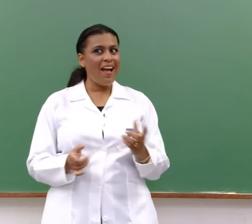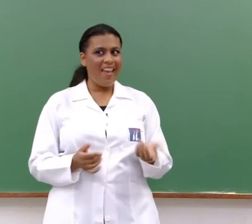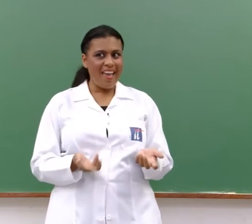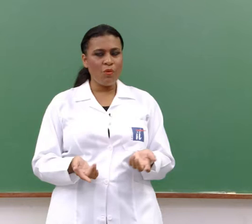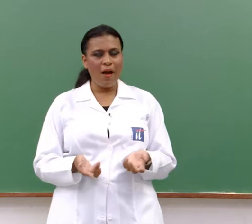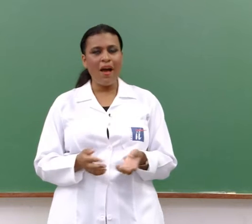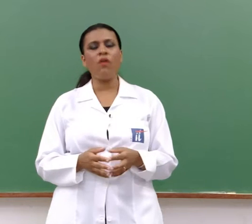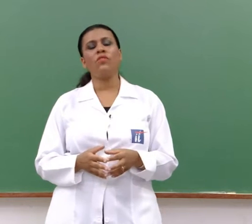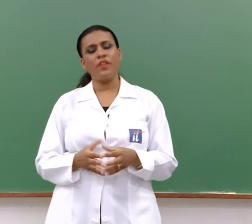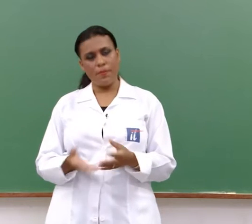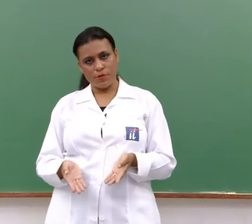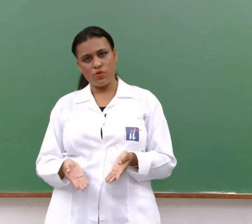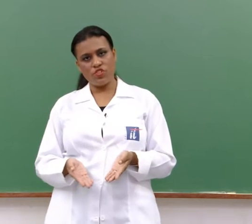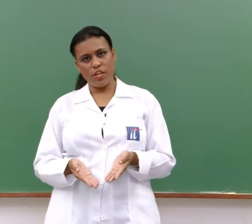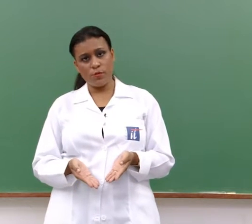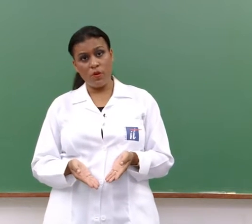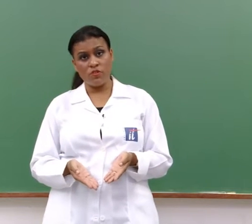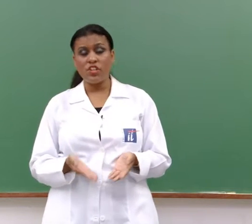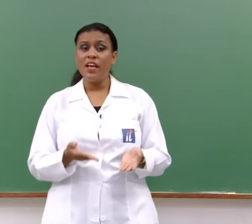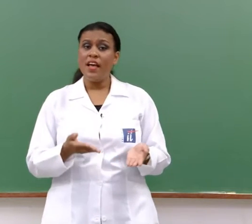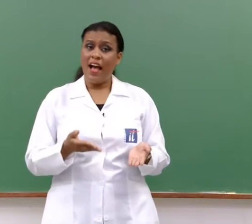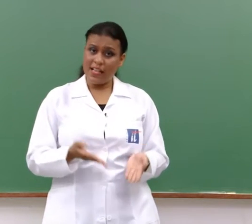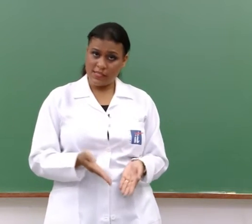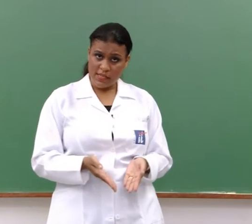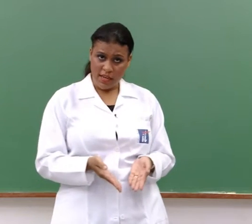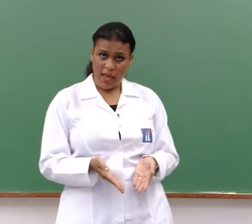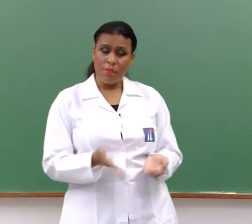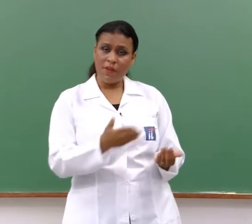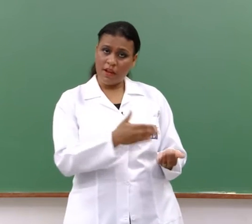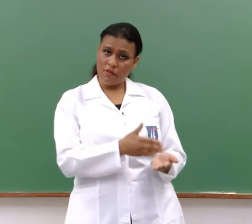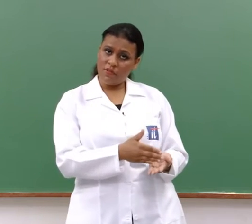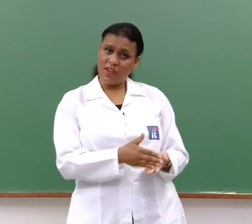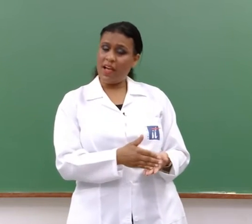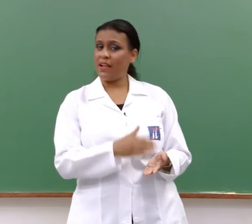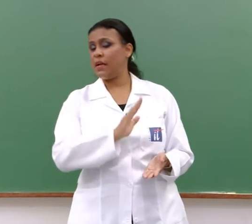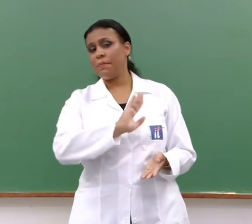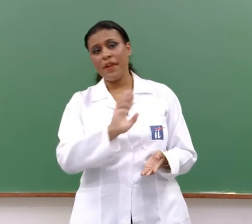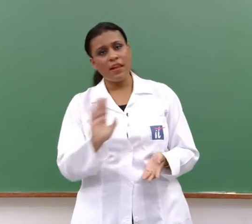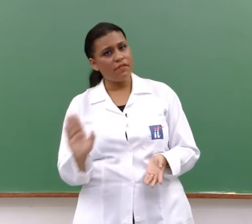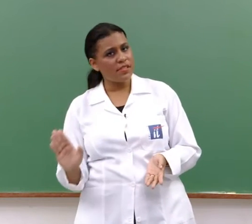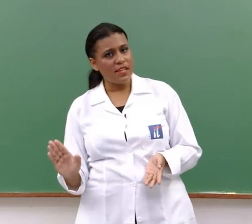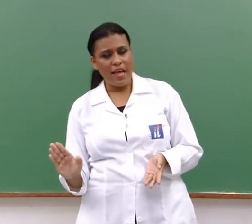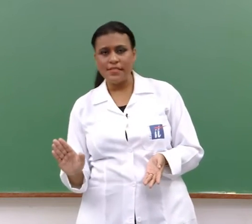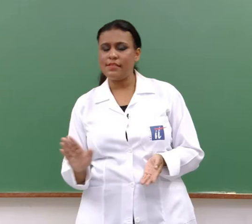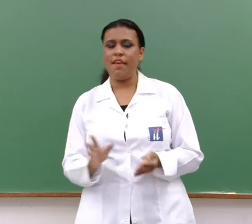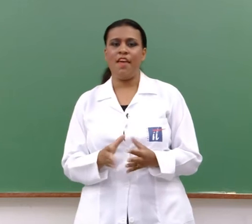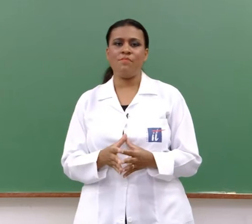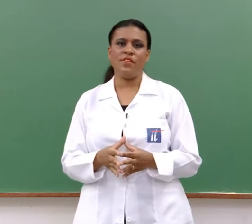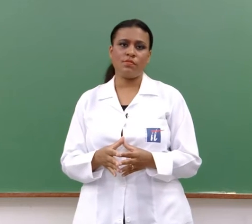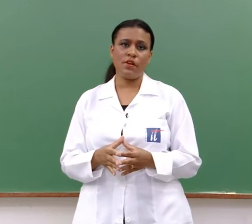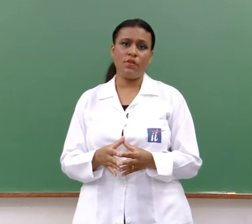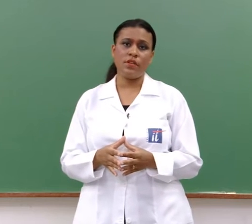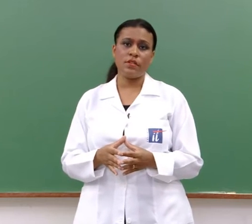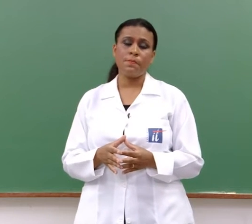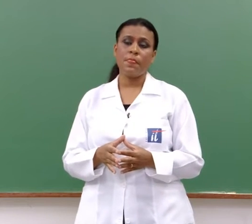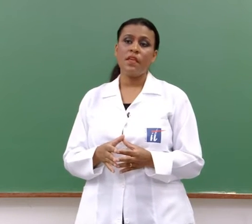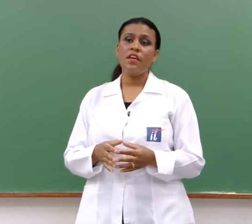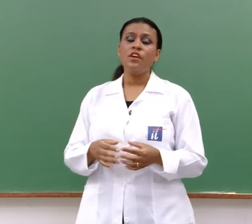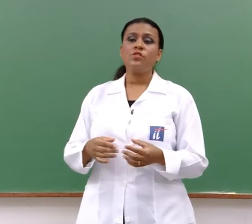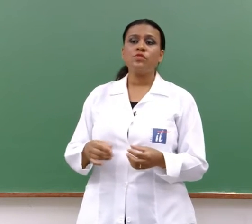é igual? E a pessoa te responde. Assim é, para a língua falada, para a língua de sinais, é a mesma coisa.